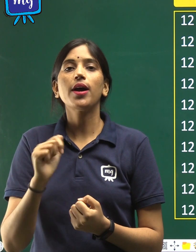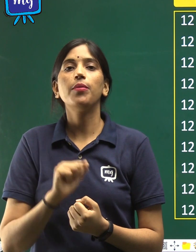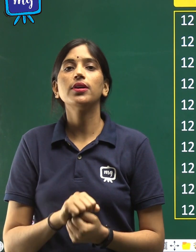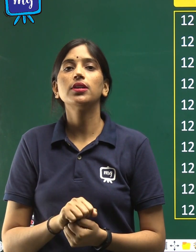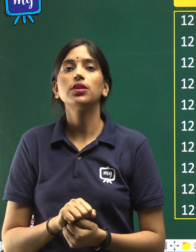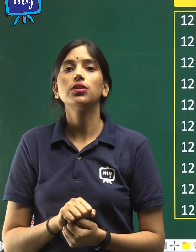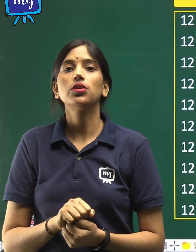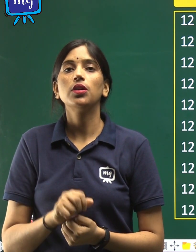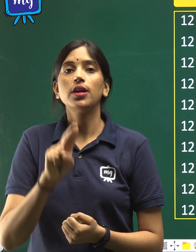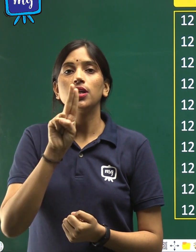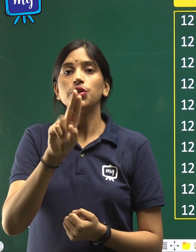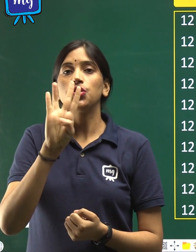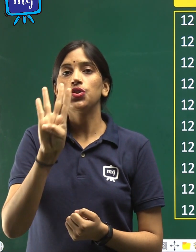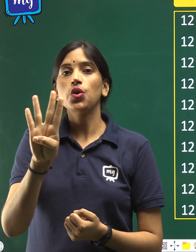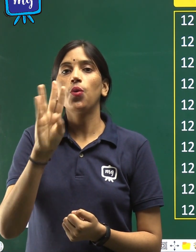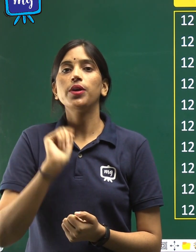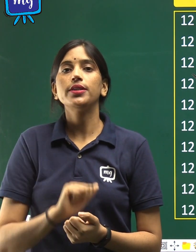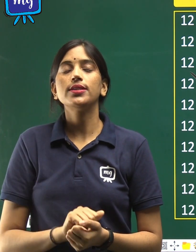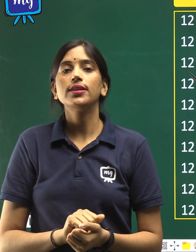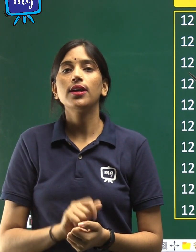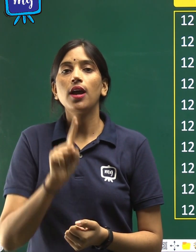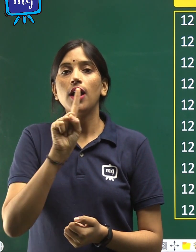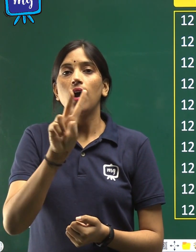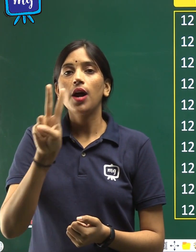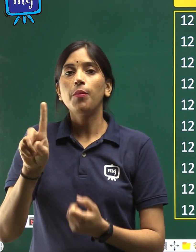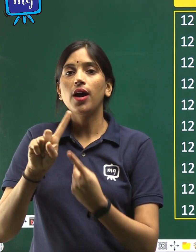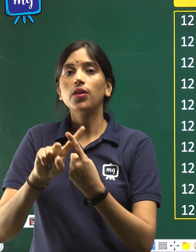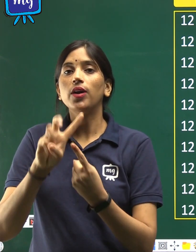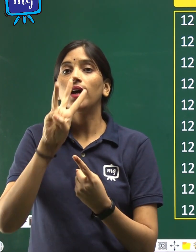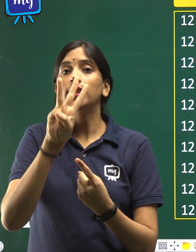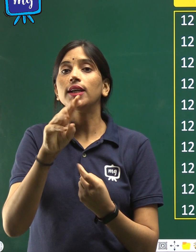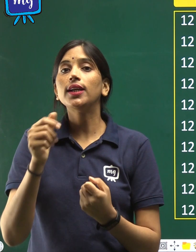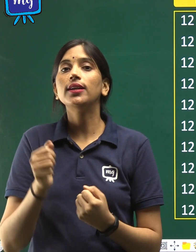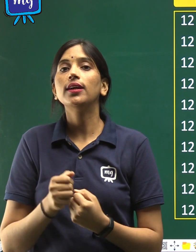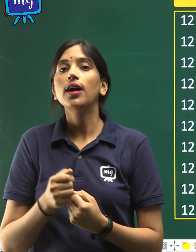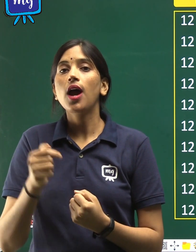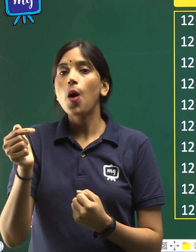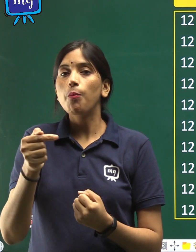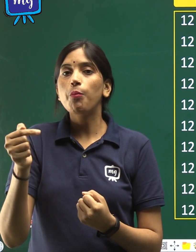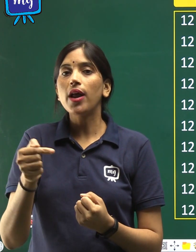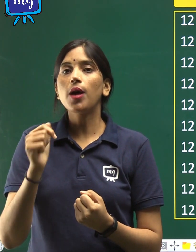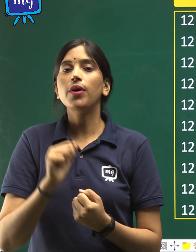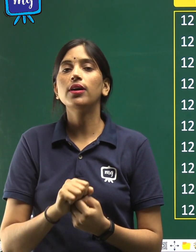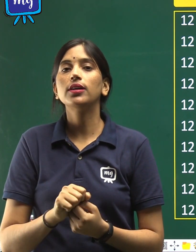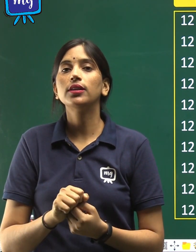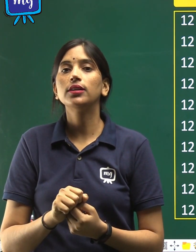बराबर 24। 12 गुणा 3